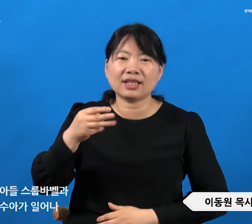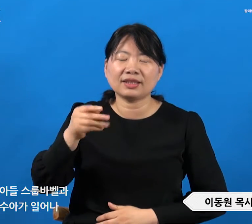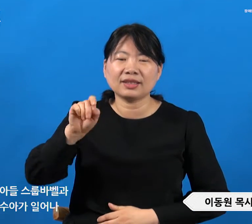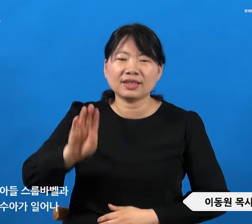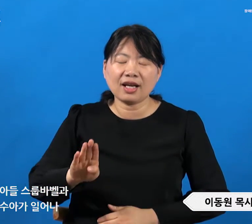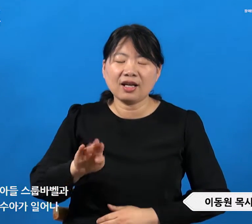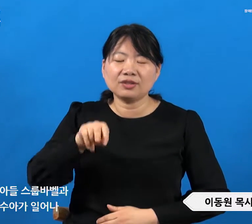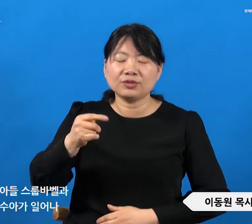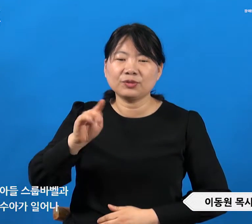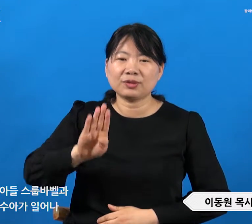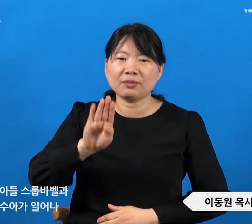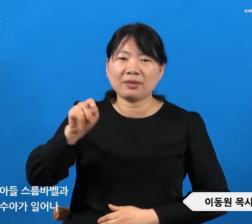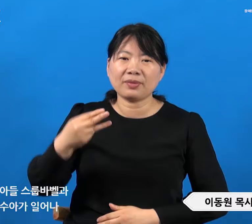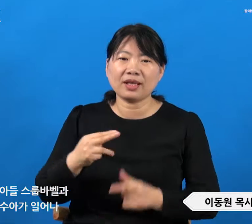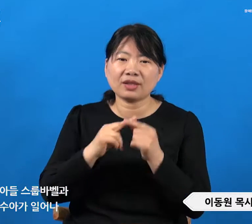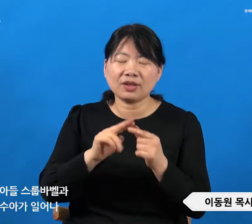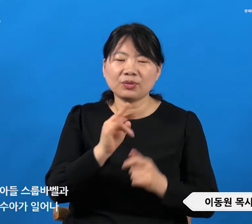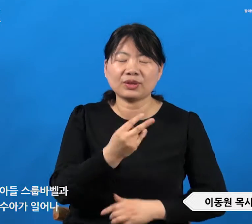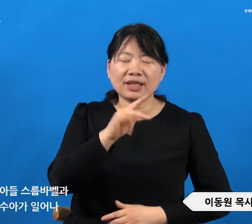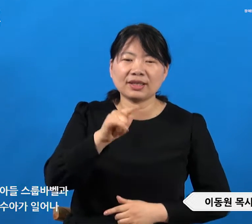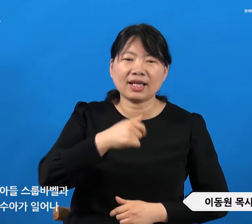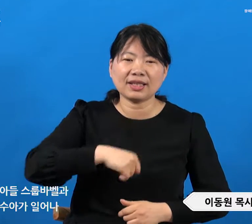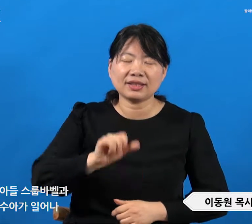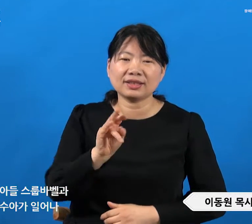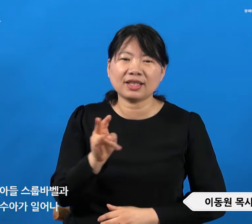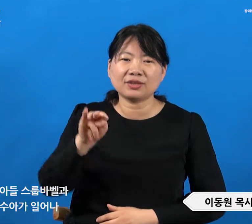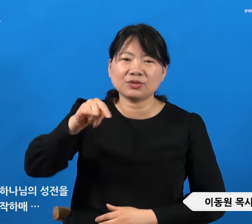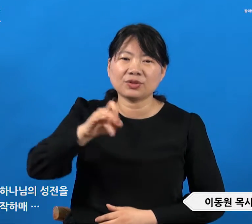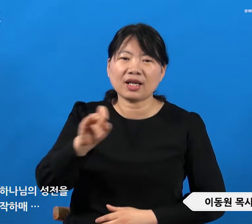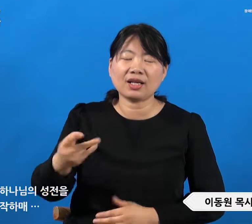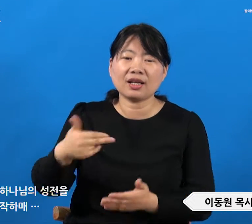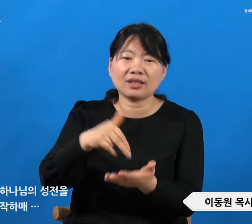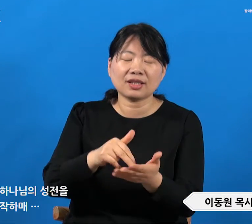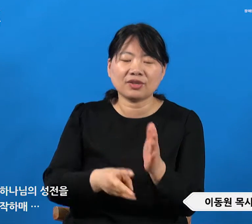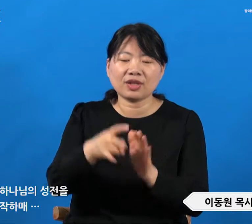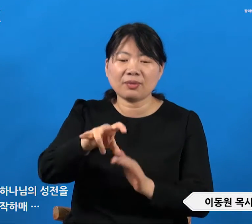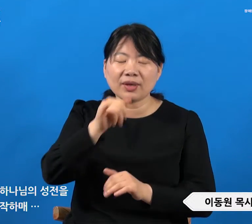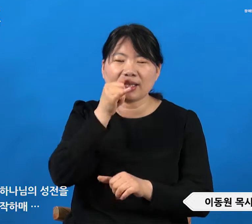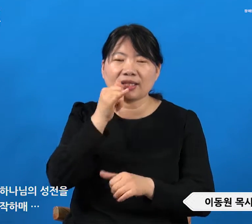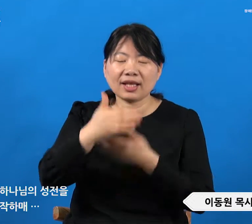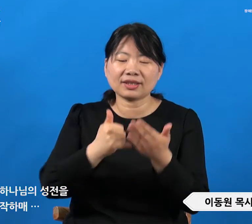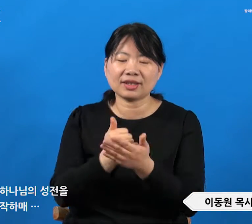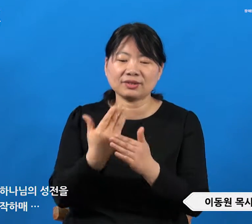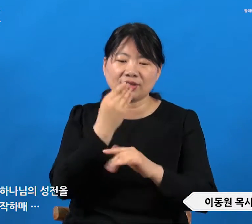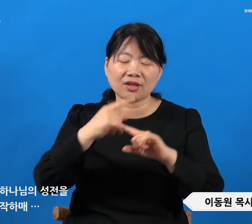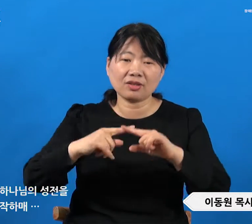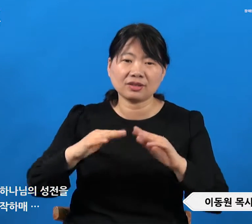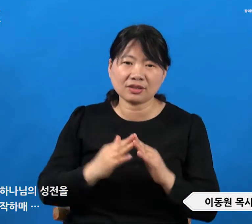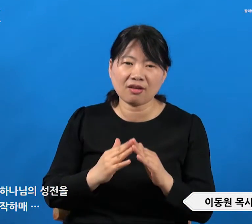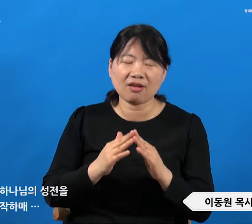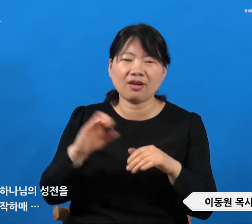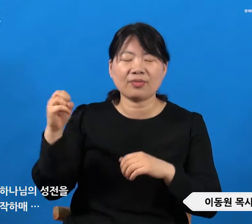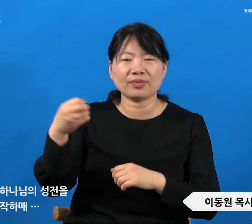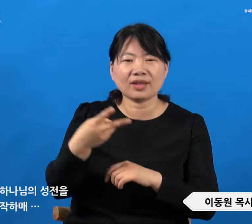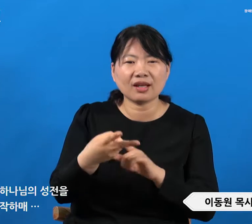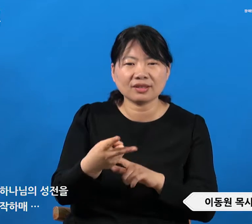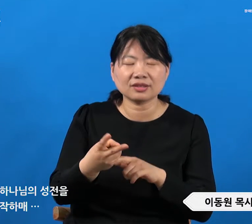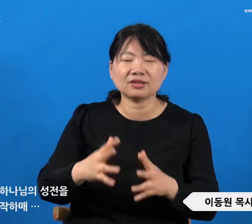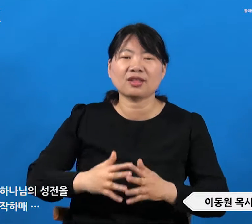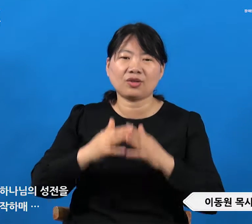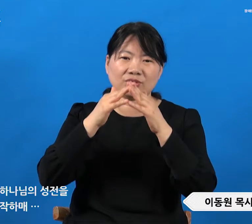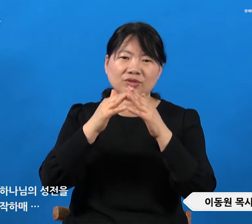스알디알의 아들 스룹바벨과 요사닥의 아들 예수아가 일어나 예루살렘에 있던 하나님의 성전을